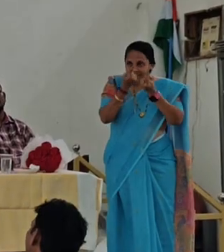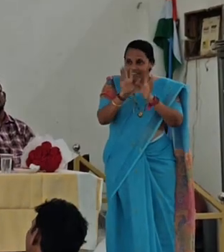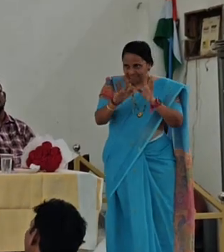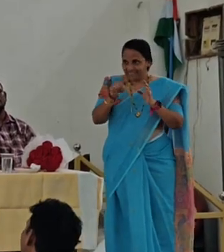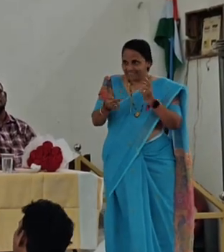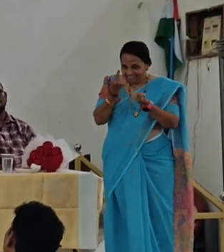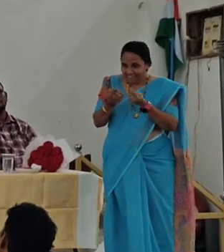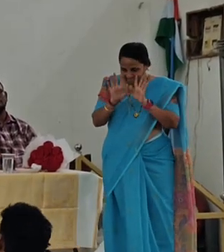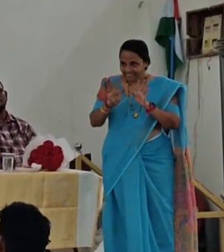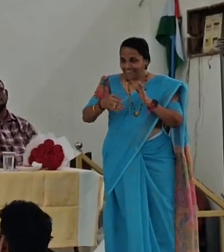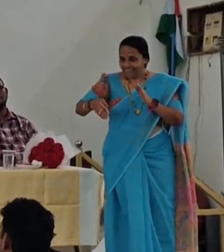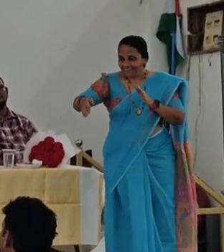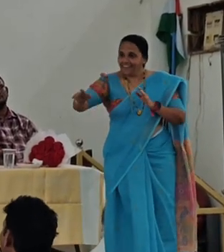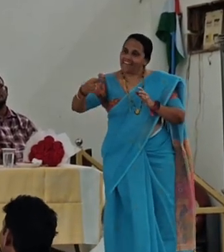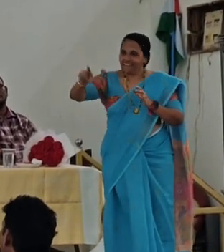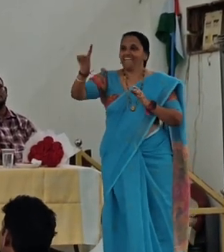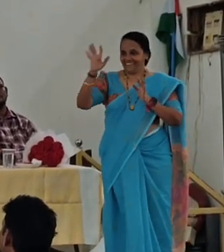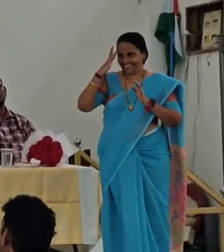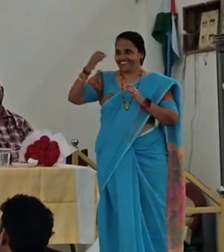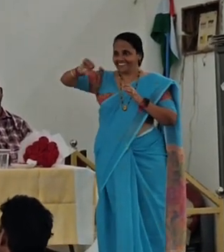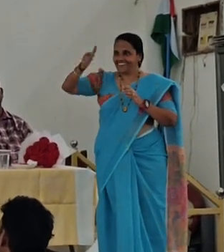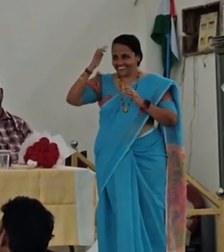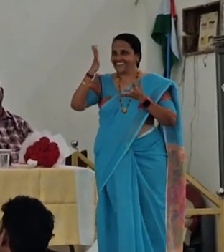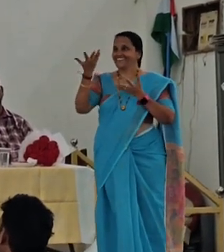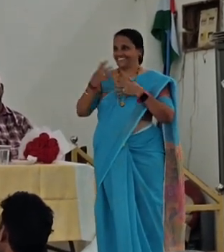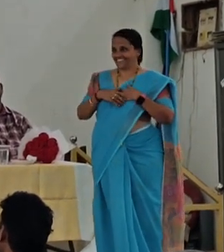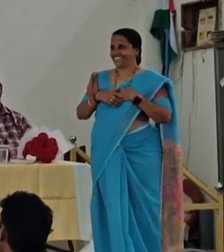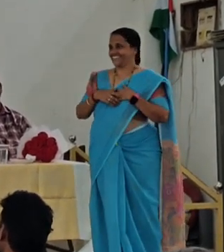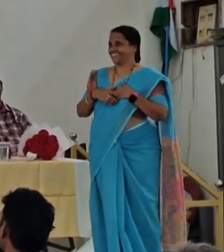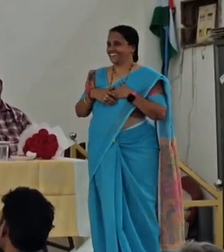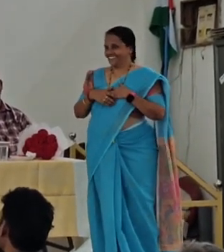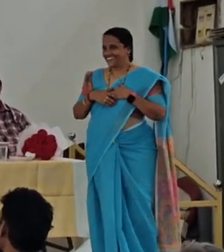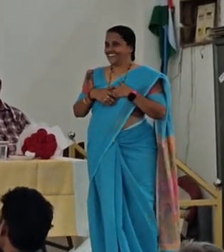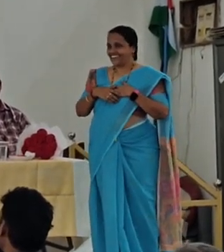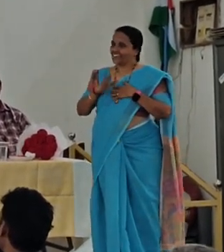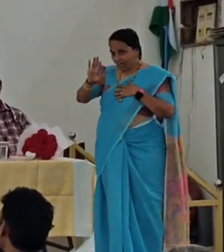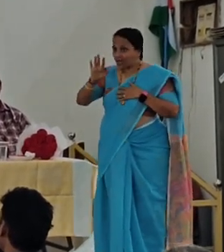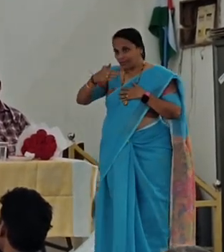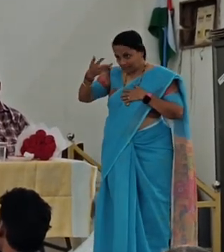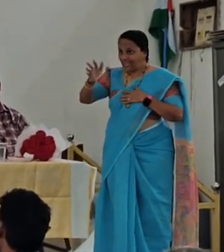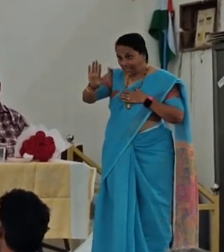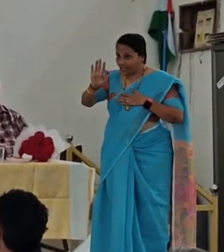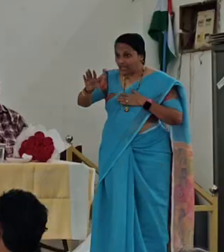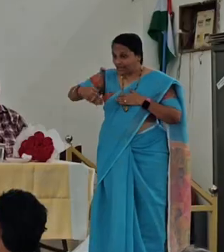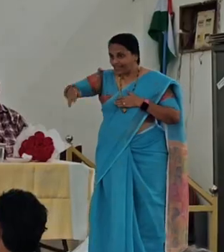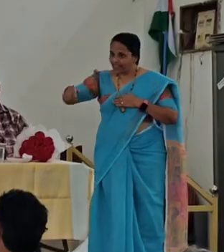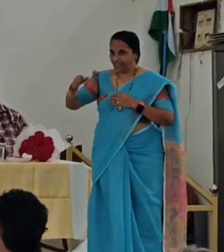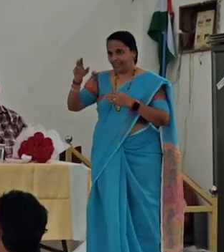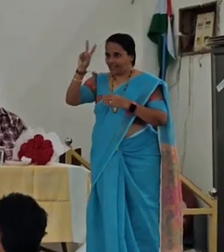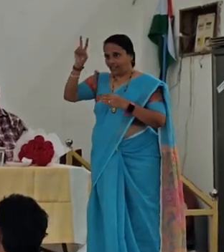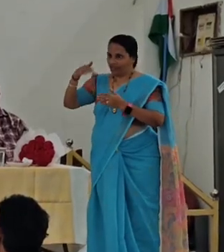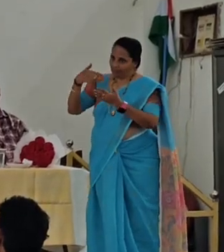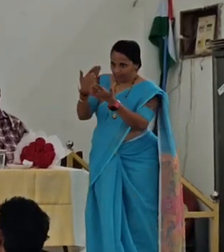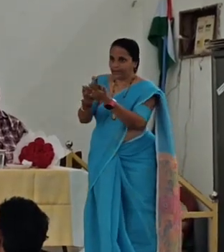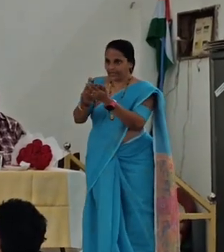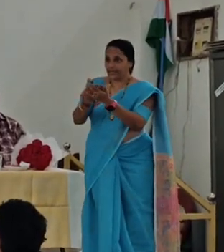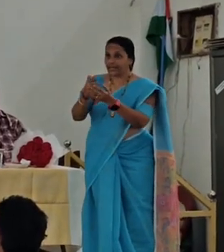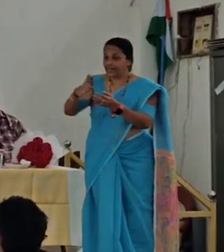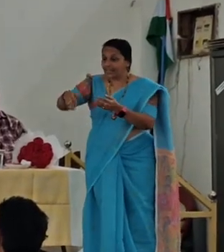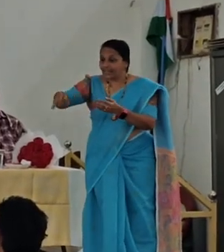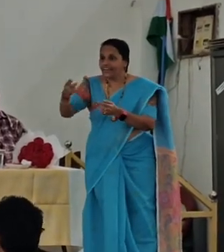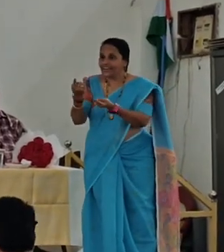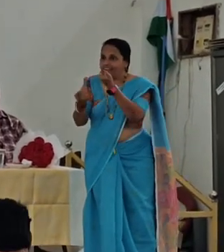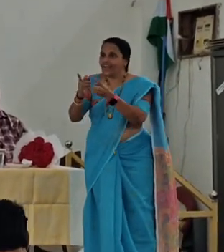డిపార్ట్మెంట్లు, ఫర్ ఎగ్జాంపుల్ జిల్లాలకు వస్తే మన పెన్షన్స్ గురించి కానీ, కలెక్టరేట్ కానీ, లేకపోతే రెవెన్యూకి సంబంధించినట్టు